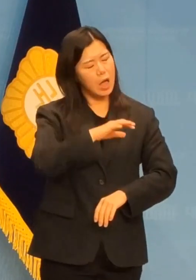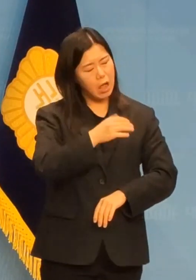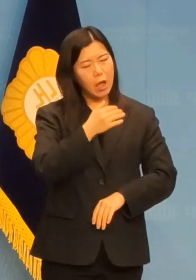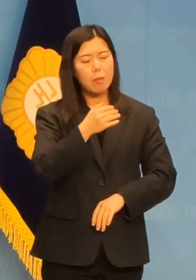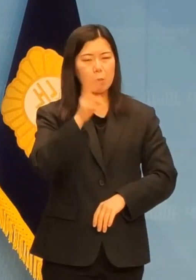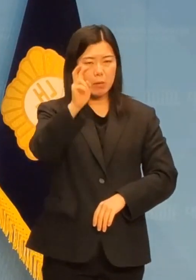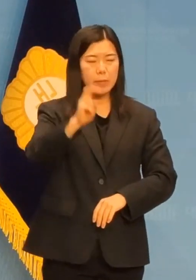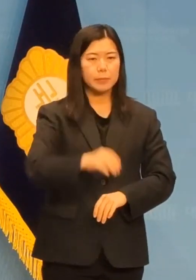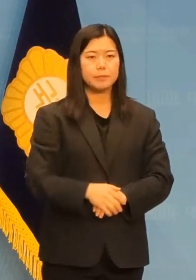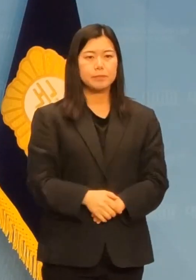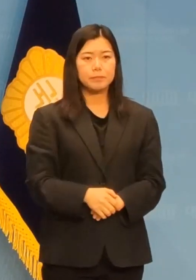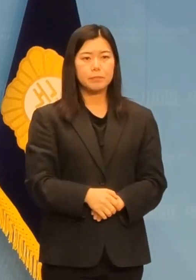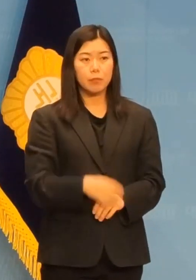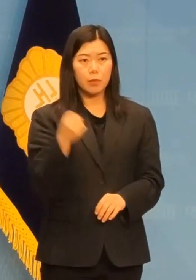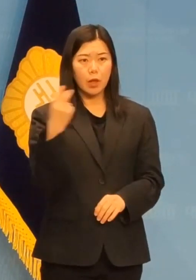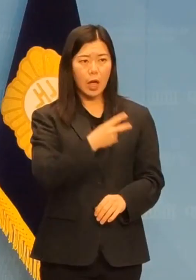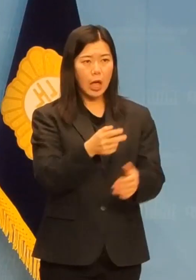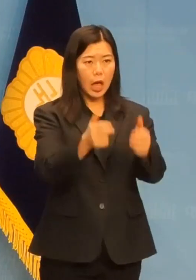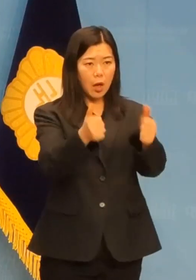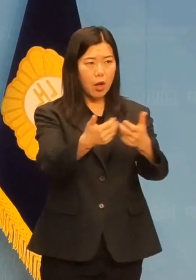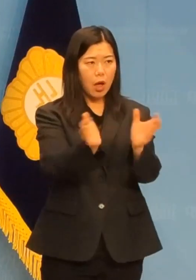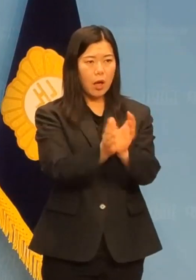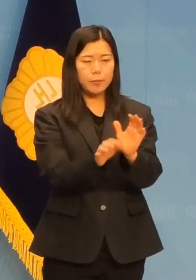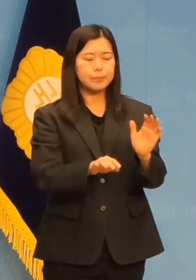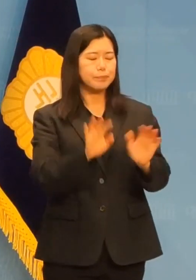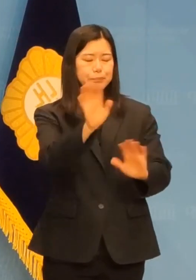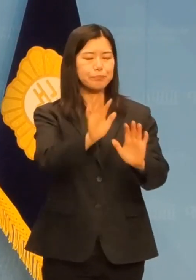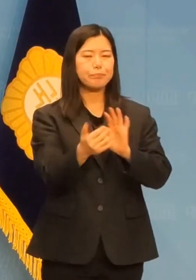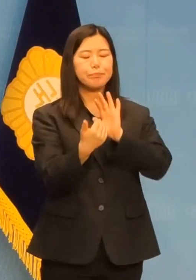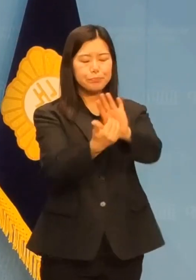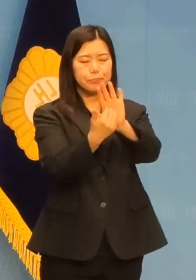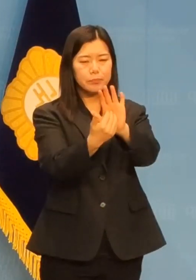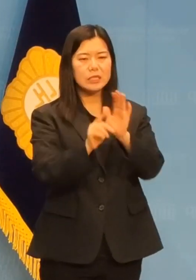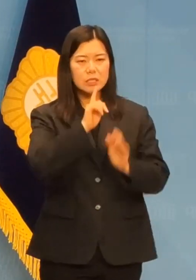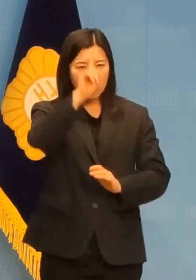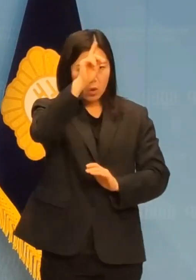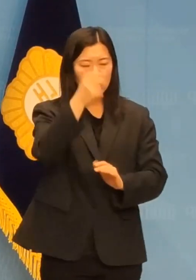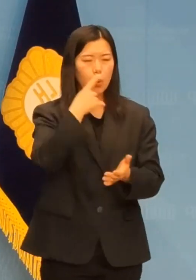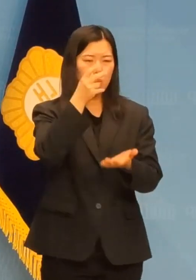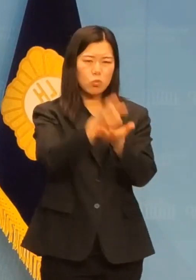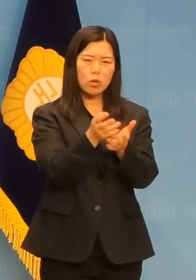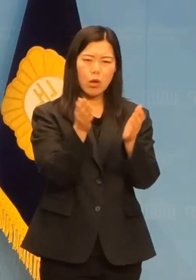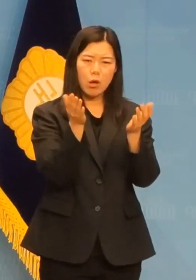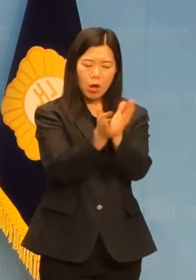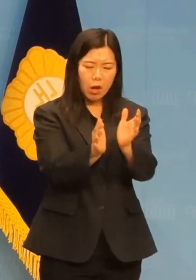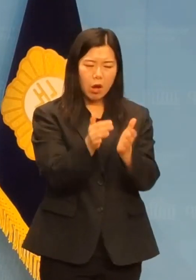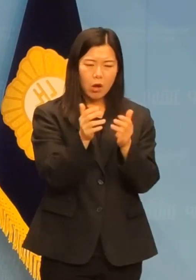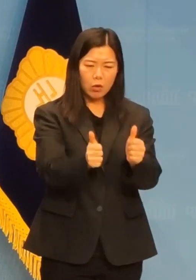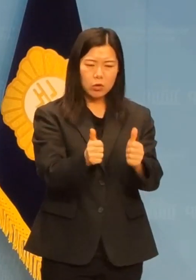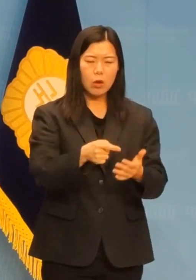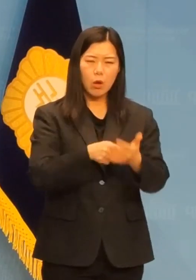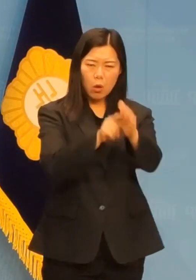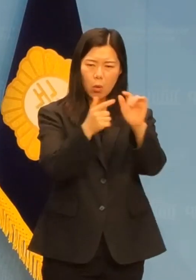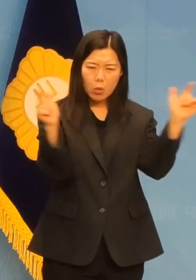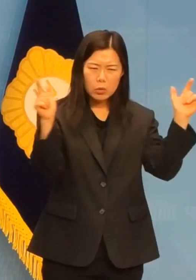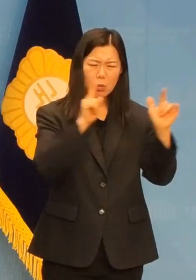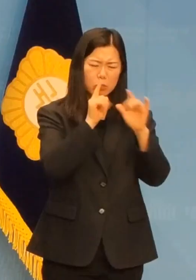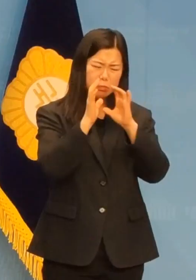가능하고 재판부 기피 신청과 위헌 제청 등 또 다른 혼란으로 이어질 가능성도